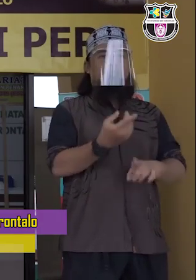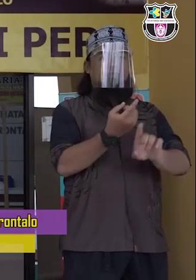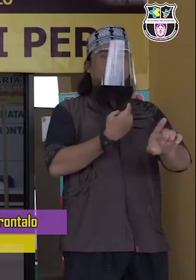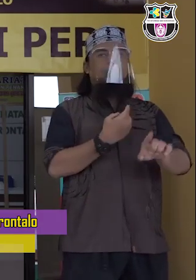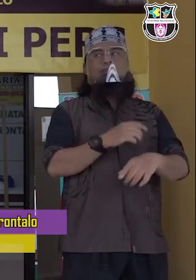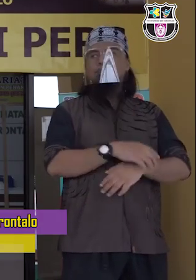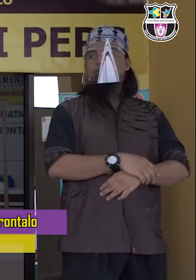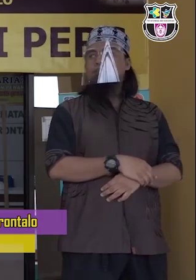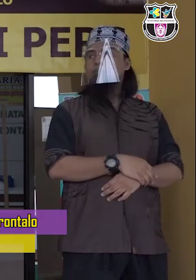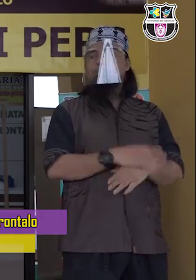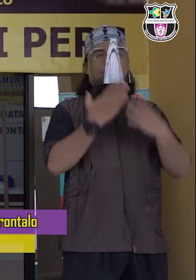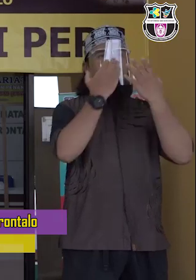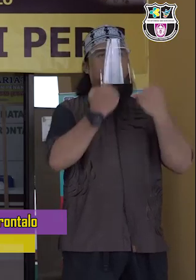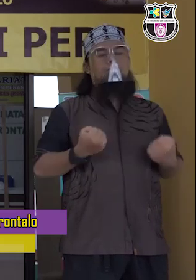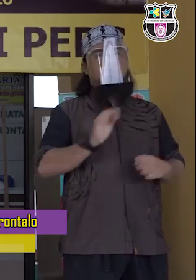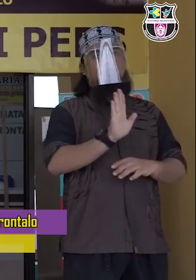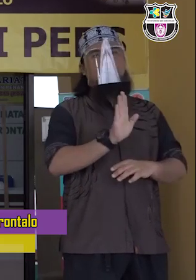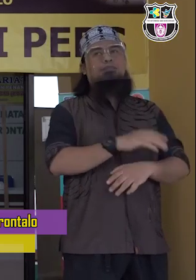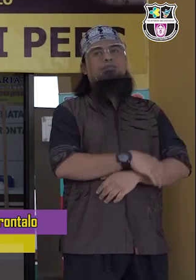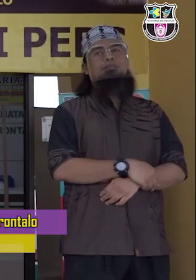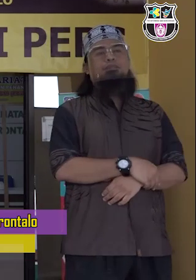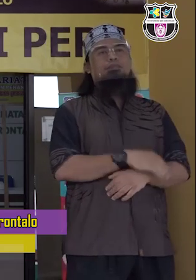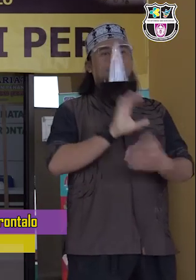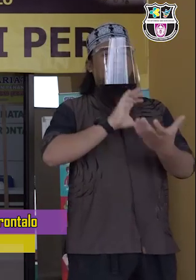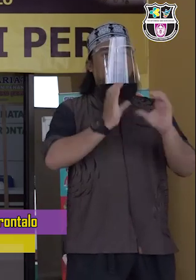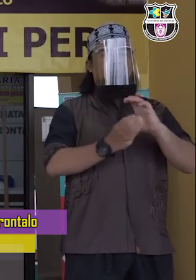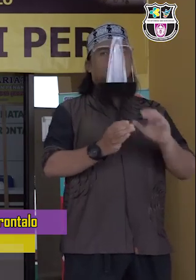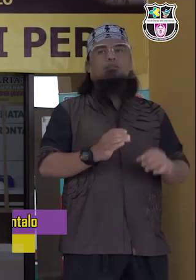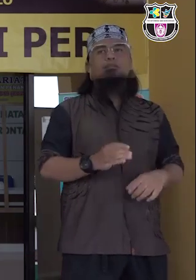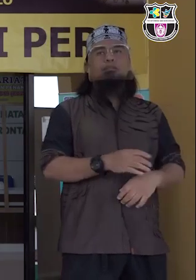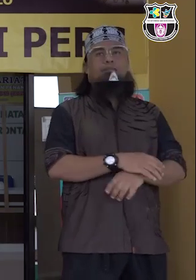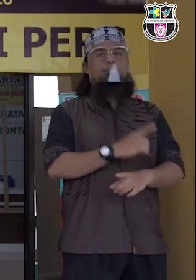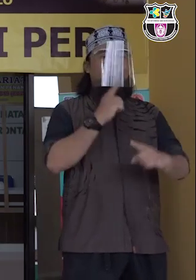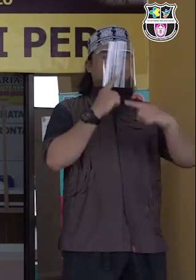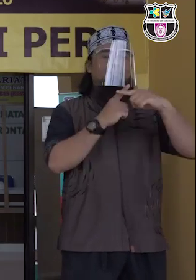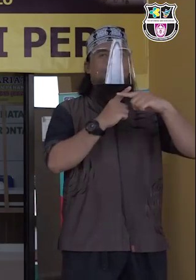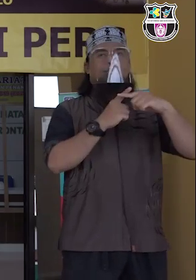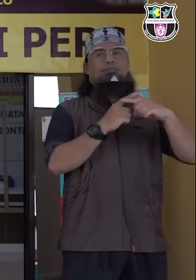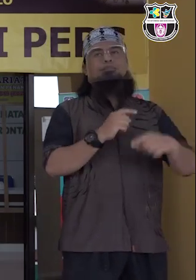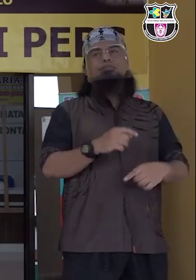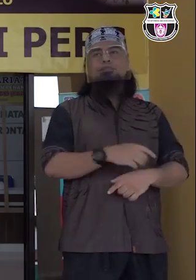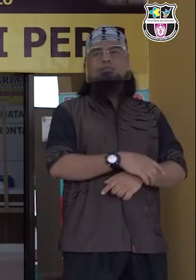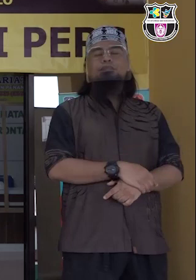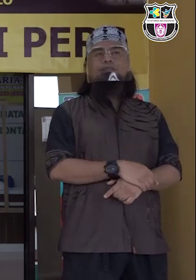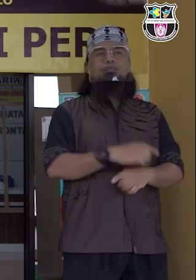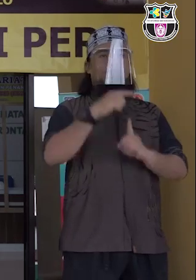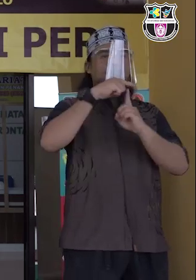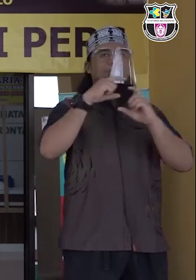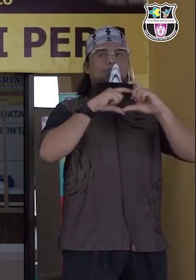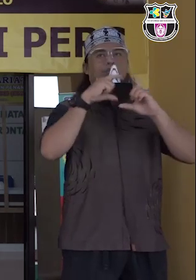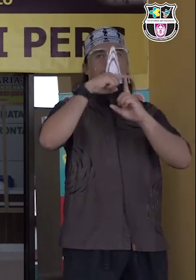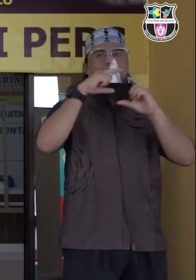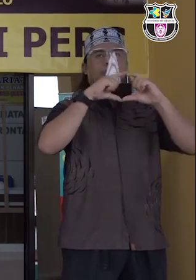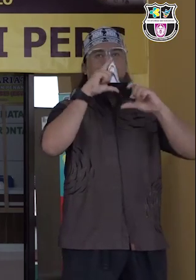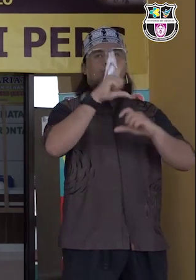sembuh tidak ada, sehingga total pasien terkonfirmasi sampai dengan hari ini adalah